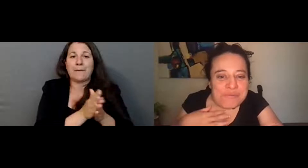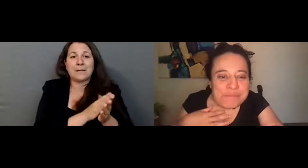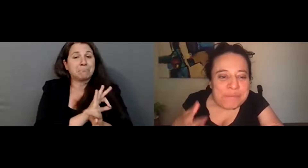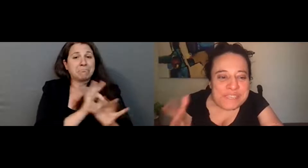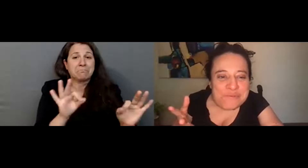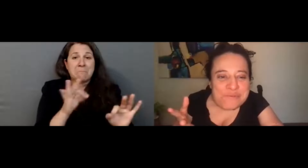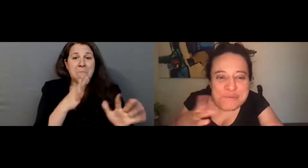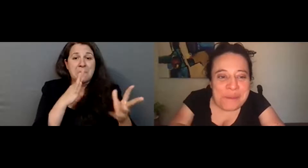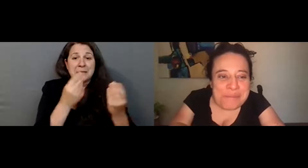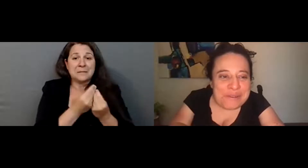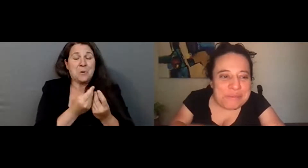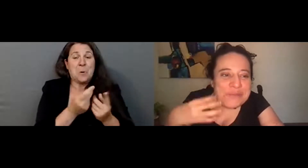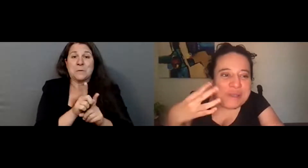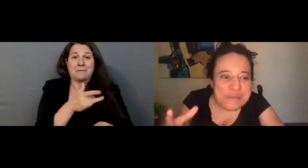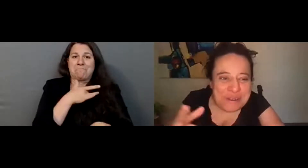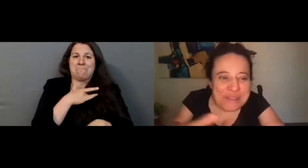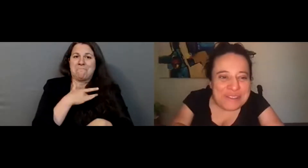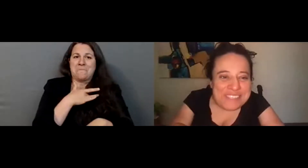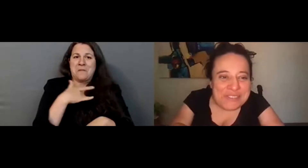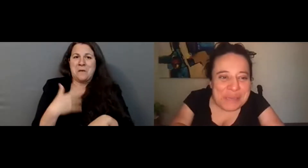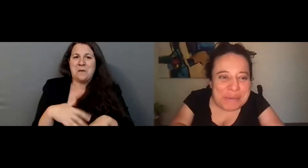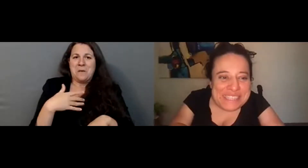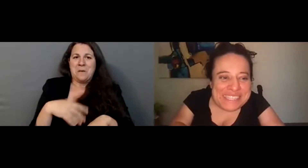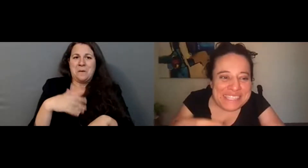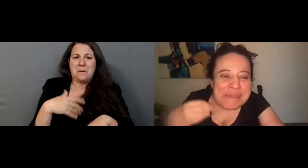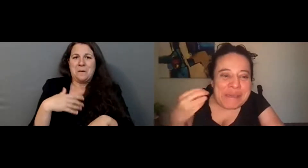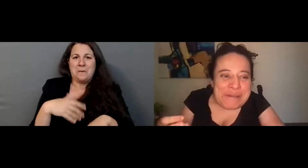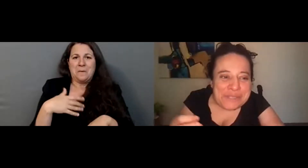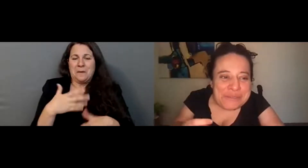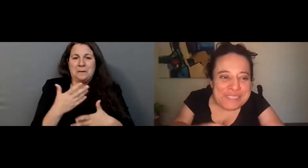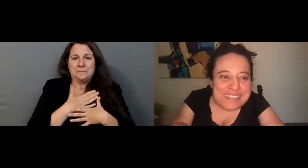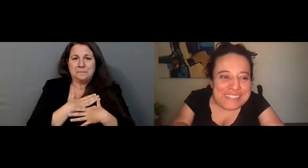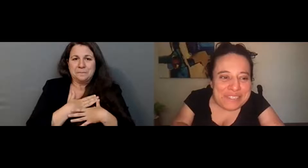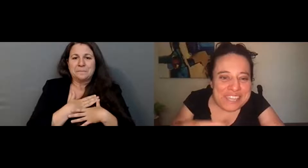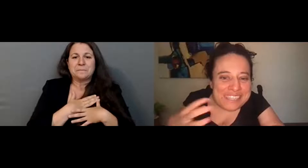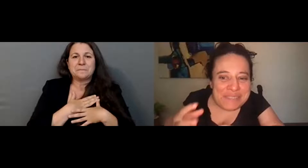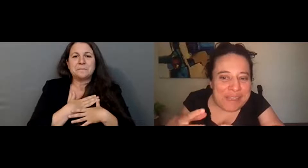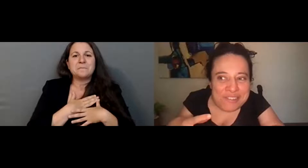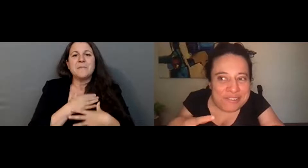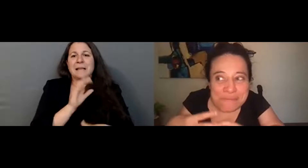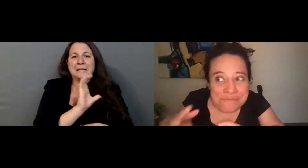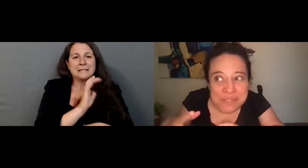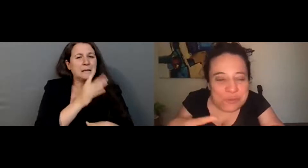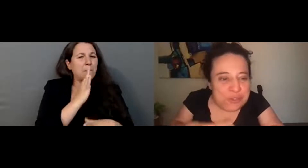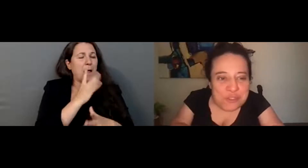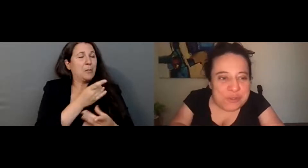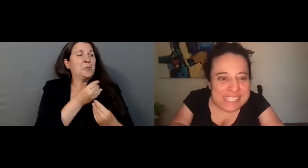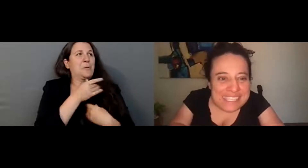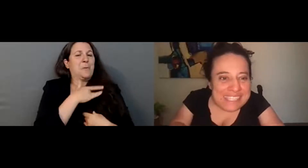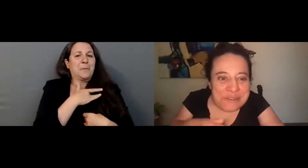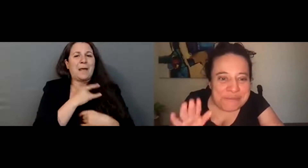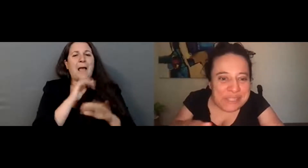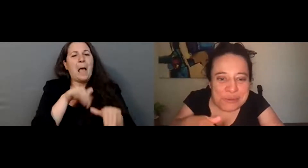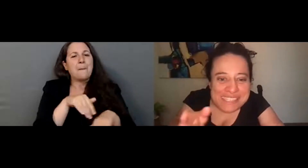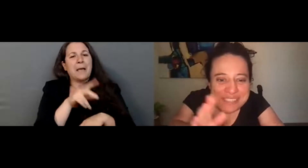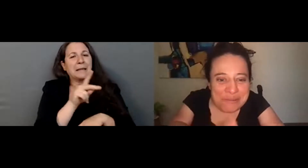suis en fait même émue par le plaidoyer pour la reconnaissance du capacitisme. Ensuite, Karine Mirjani par tout ce que tu as dit, qui